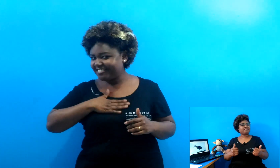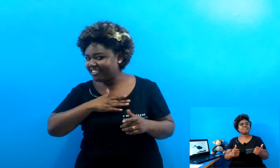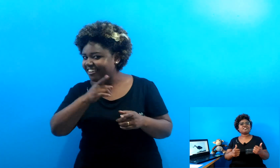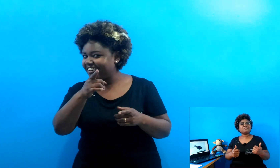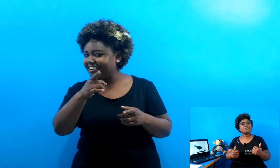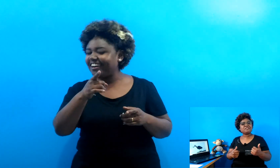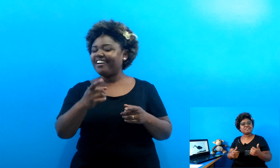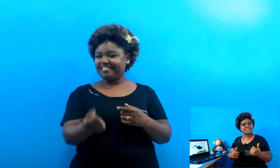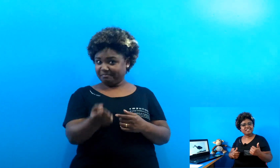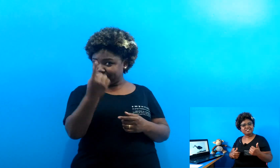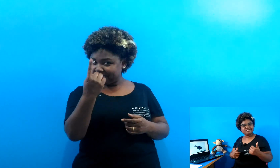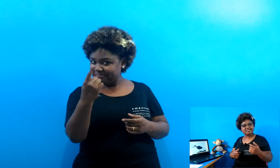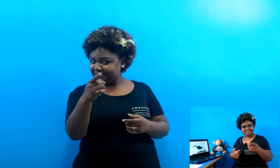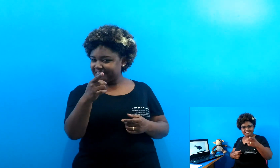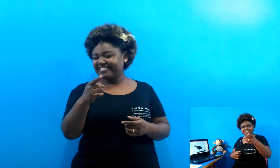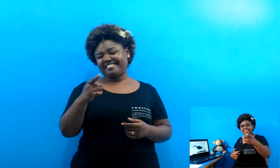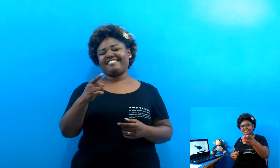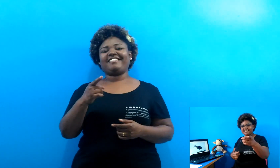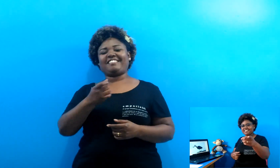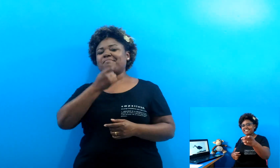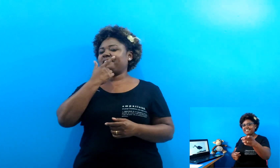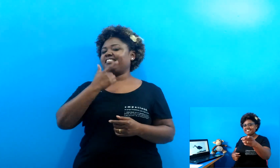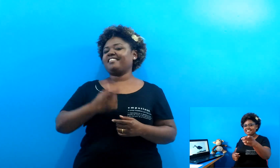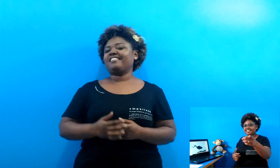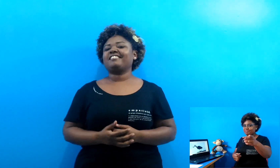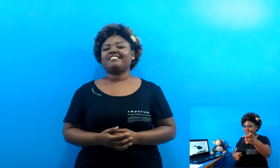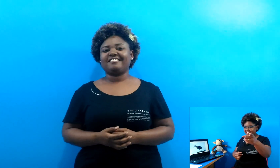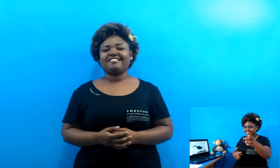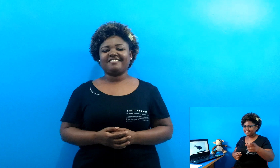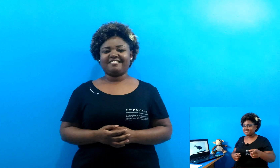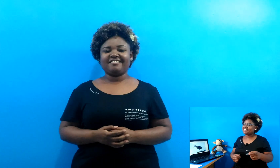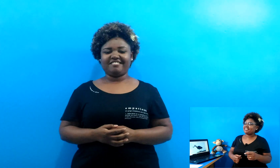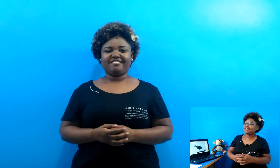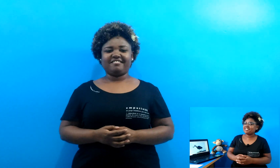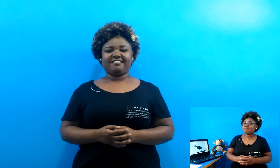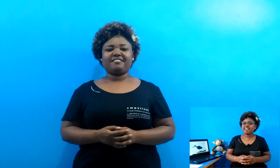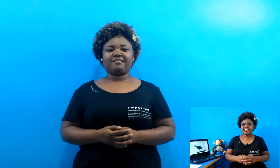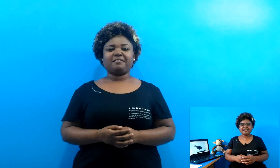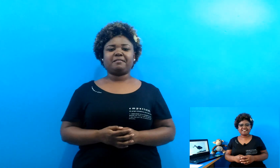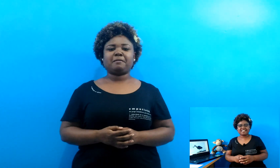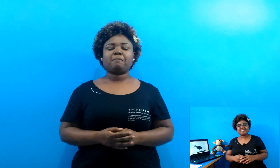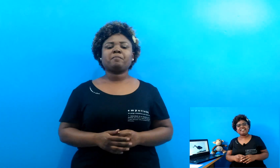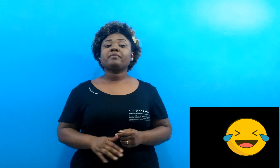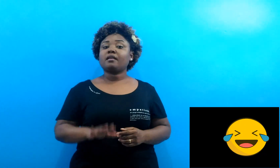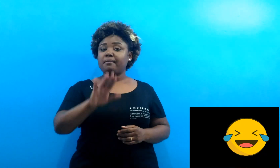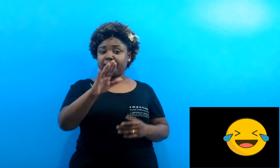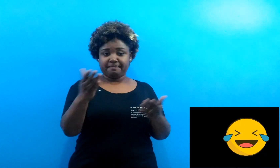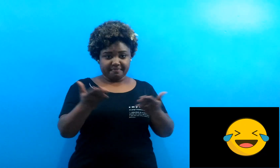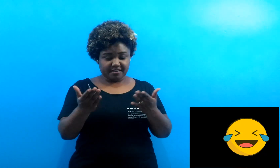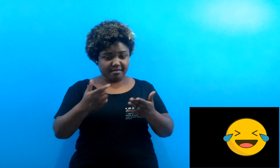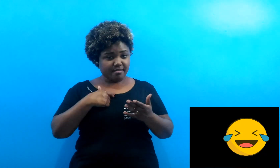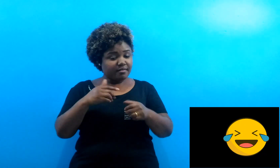sinalizando. Não tem problema nenhum. Gostou dessa, né? Por essa você não esperava.